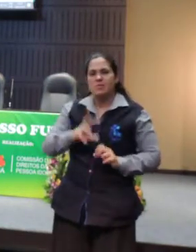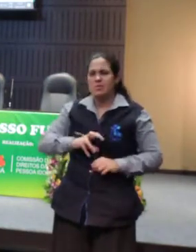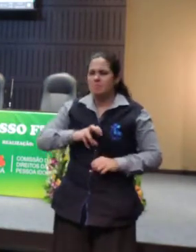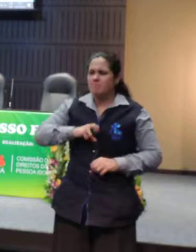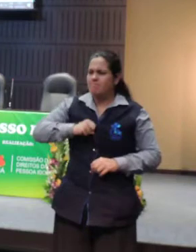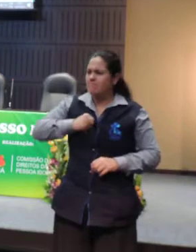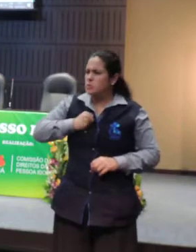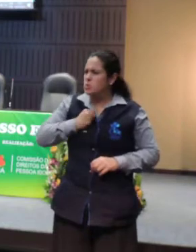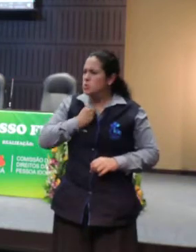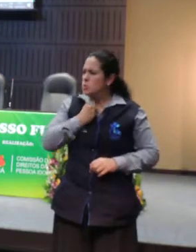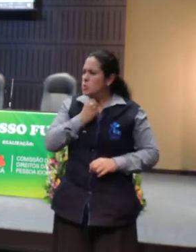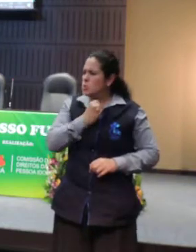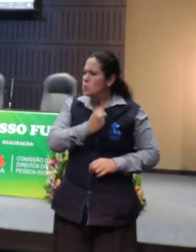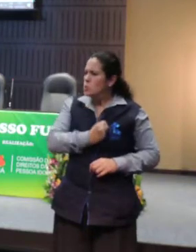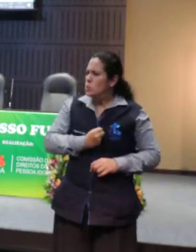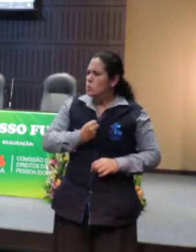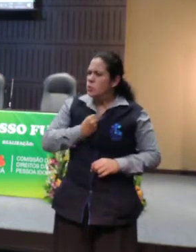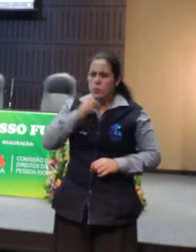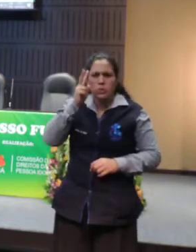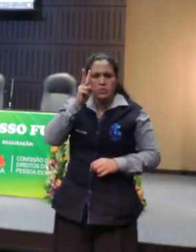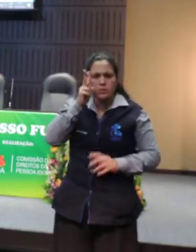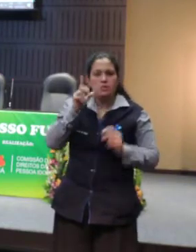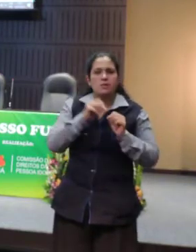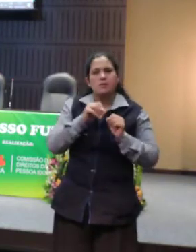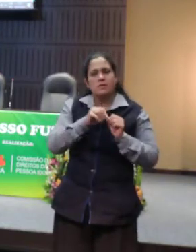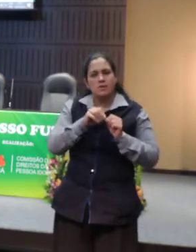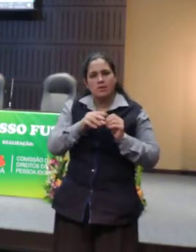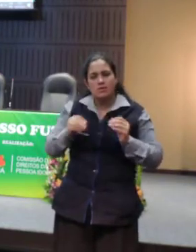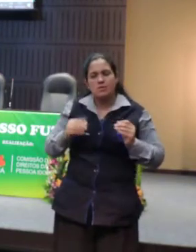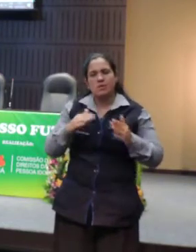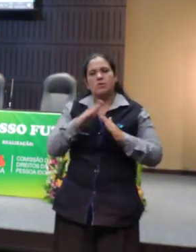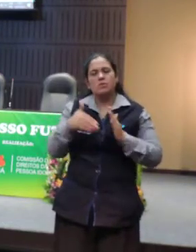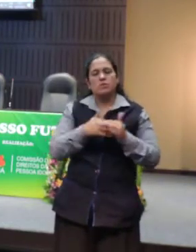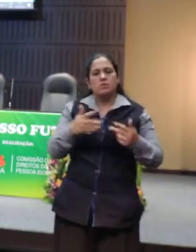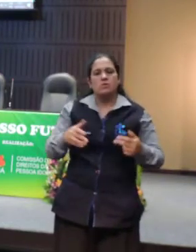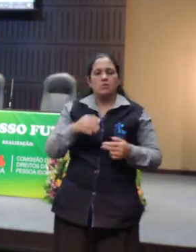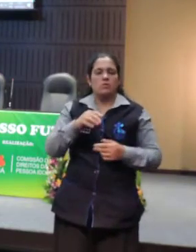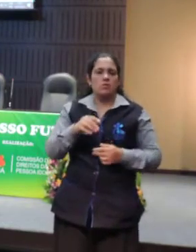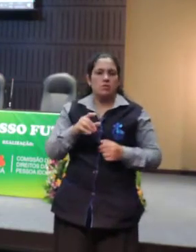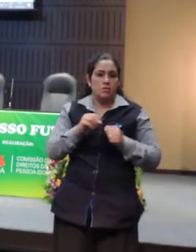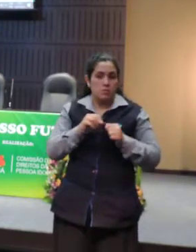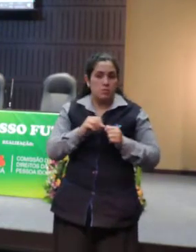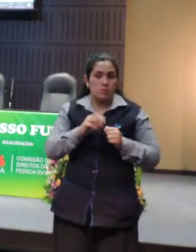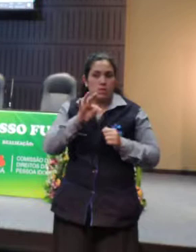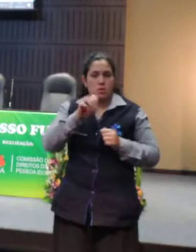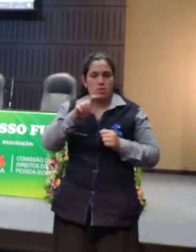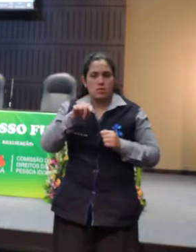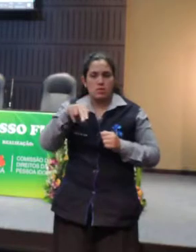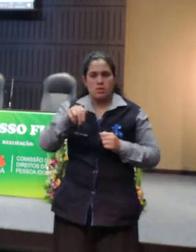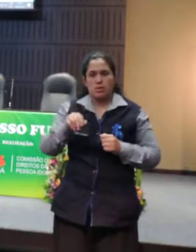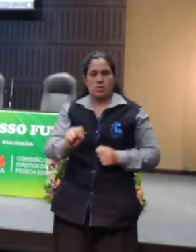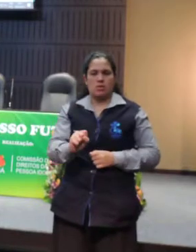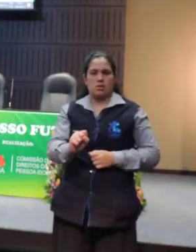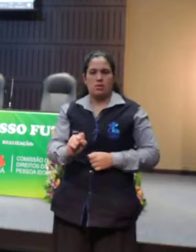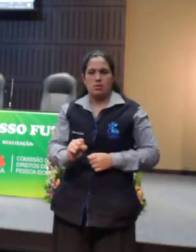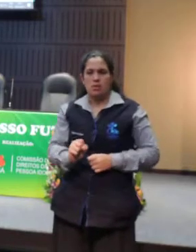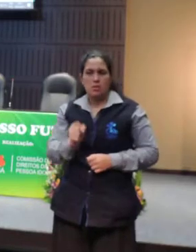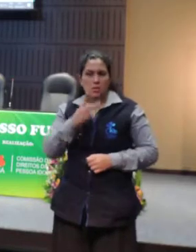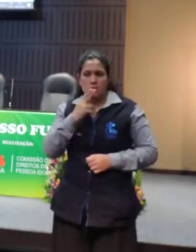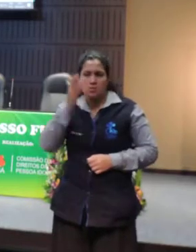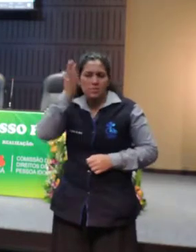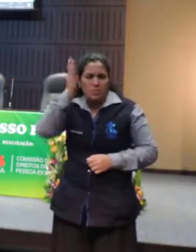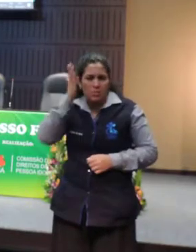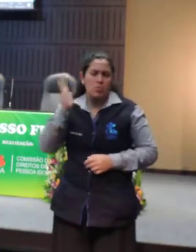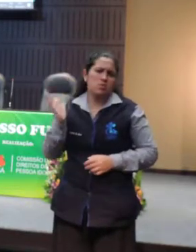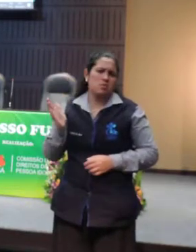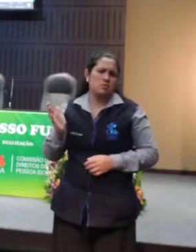lembra. E aí você está jogando toxina no teu organismo. Maravilha, né? Que burrice, gente. Corta,